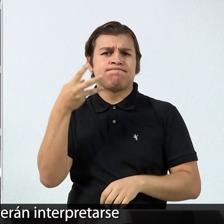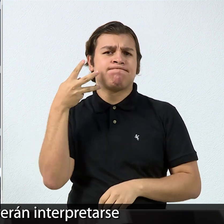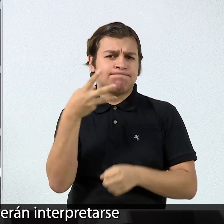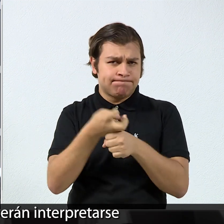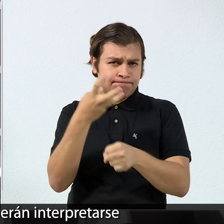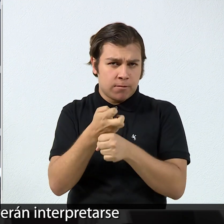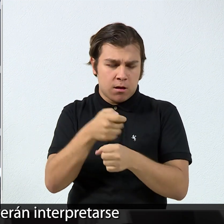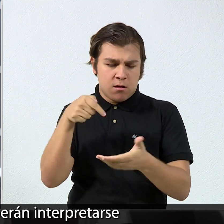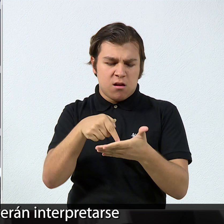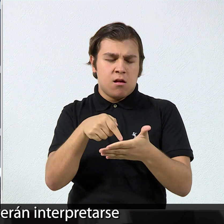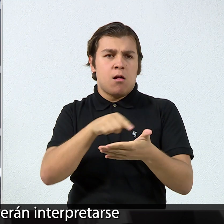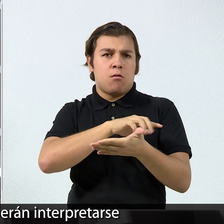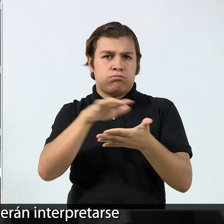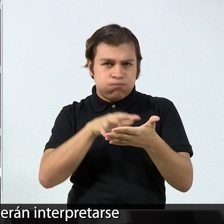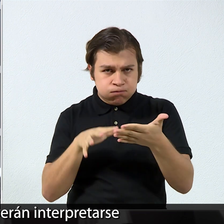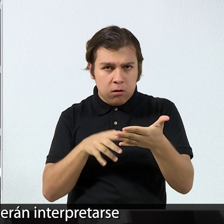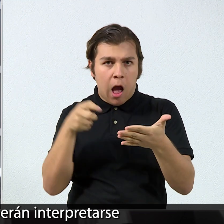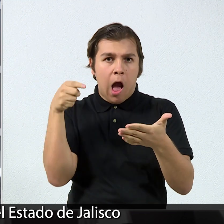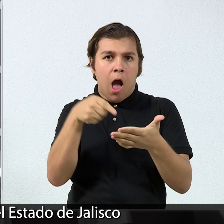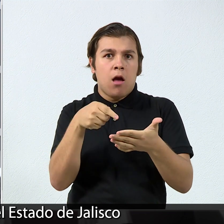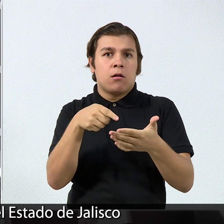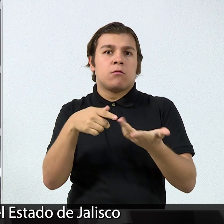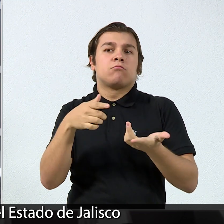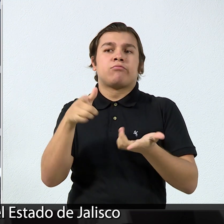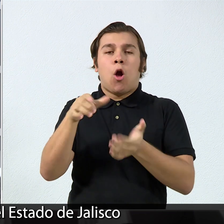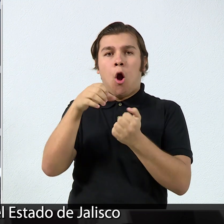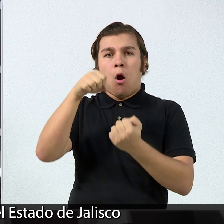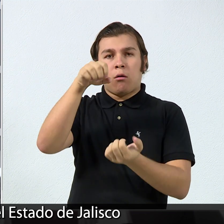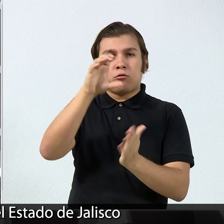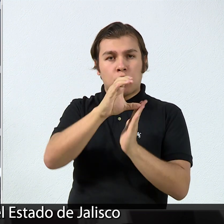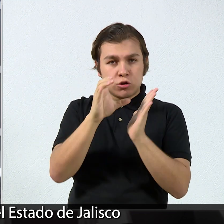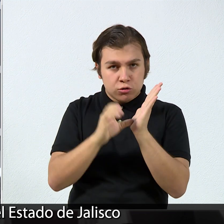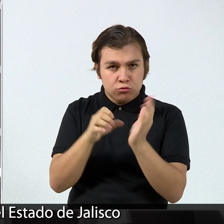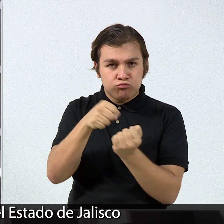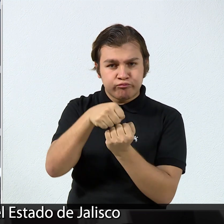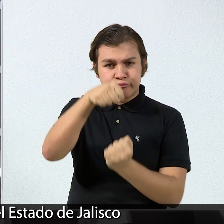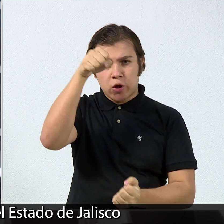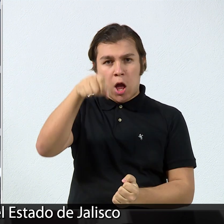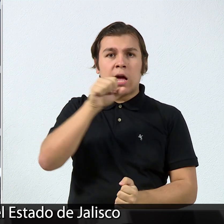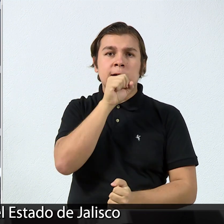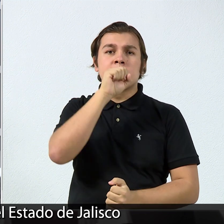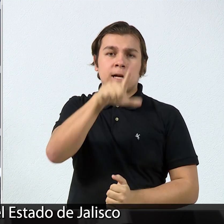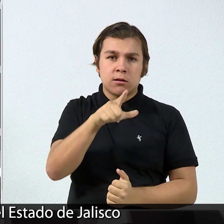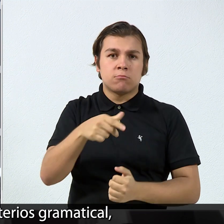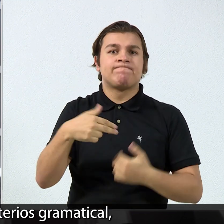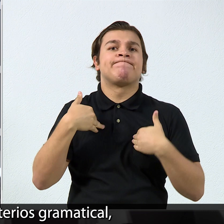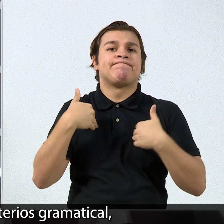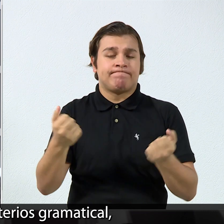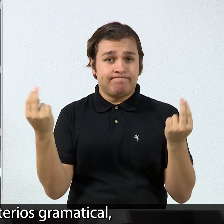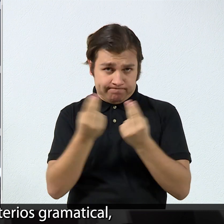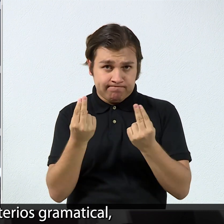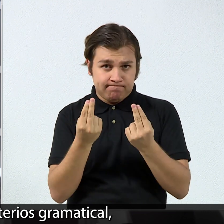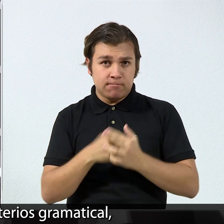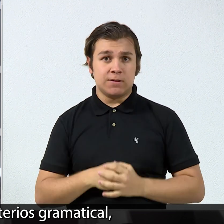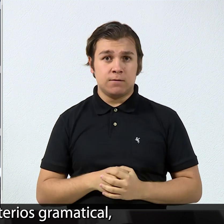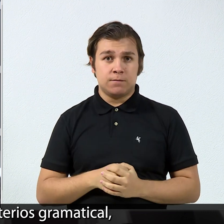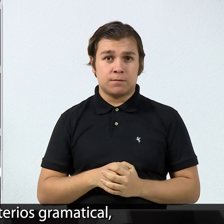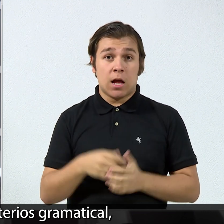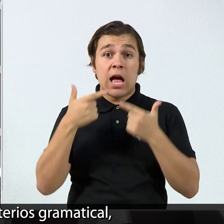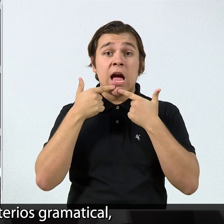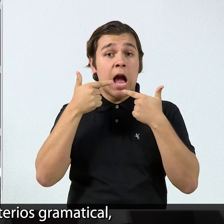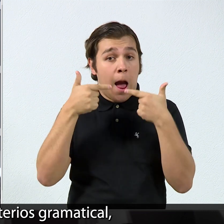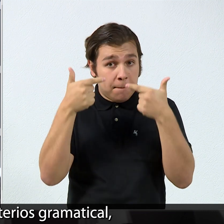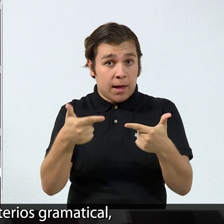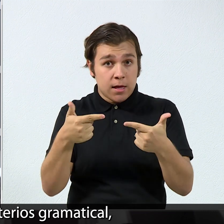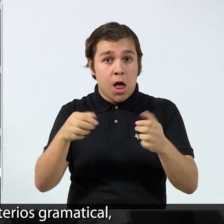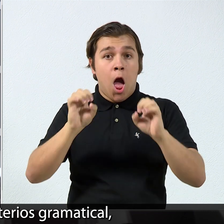interpretarse acordes a la Constitución General, la Constitución del Estado de Jalisco y a este código, a la luz de los criterios